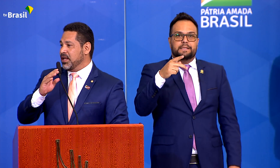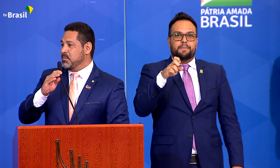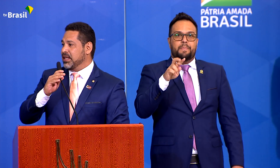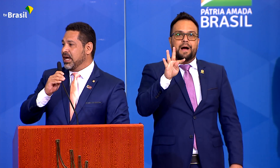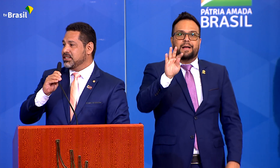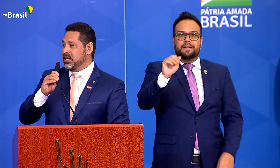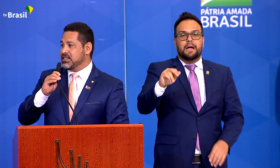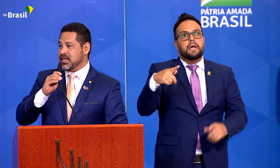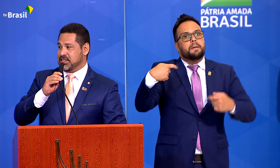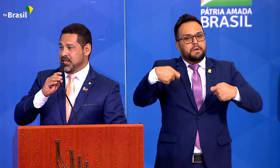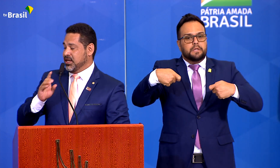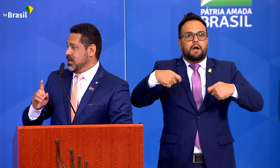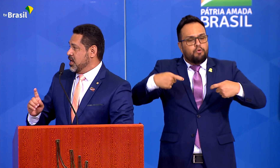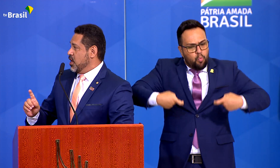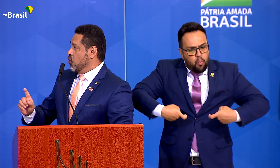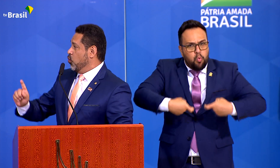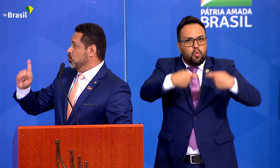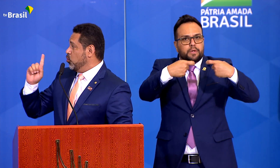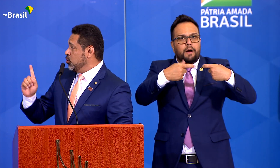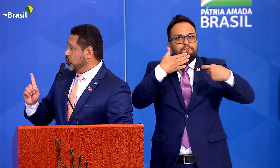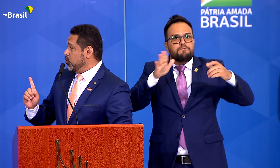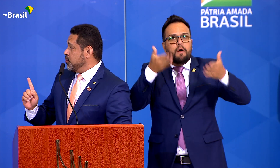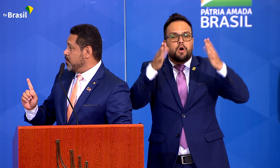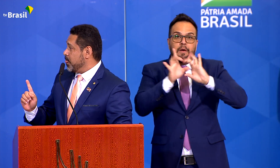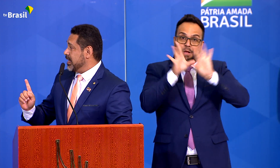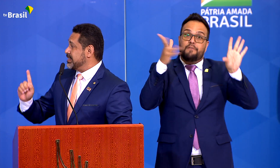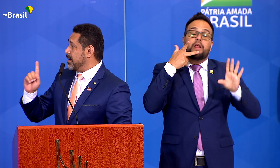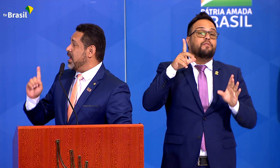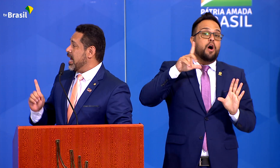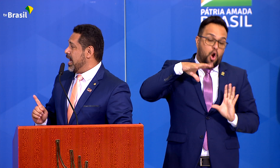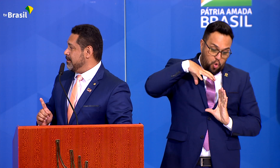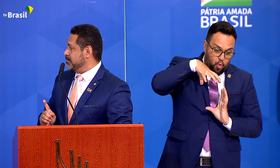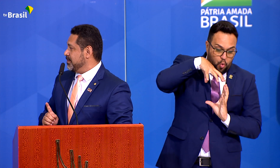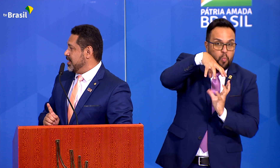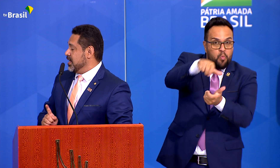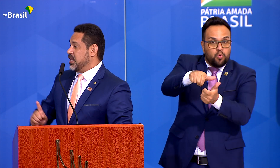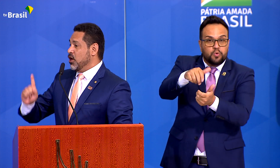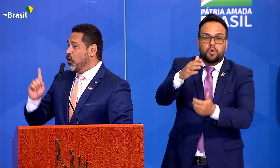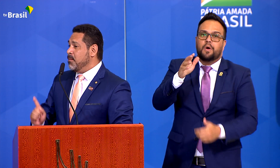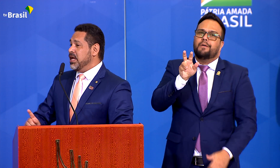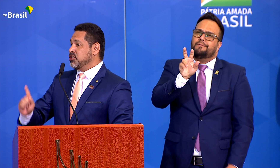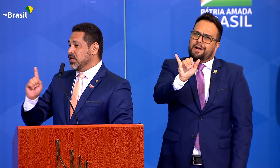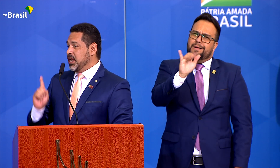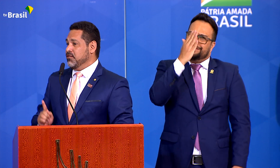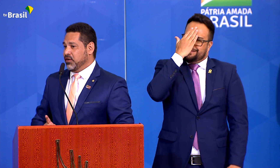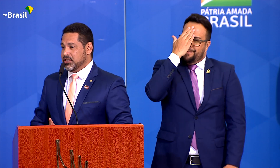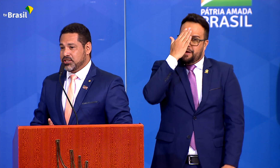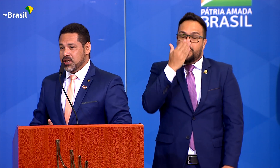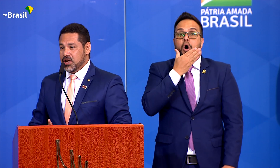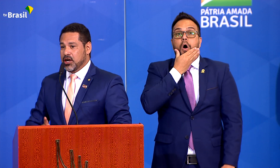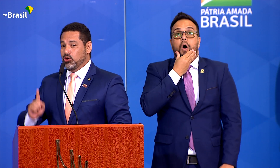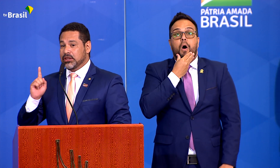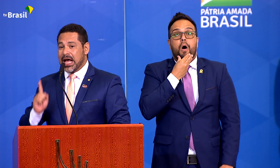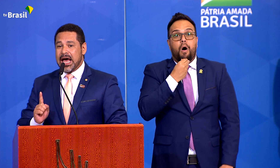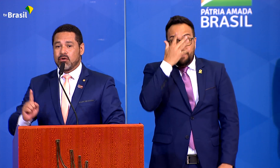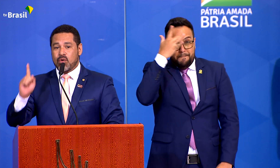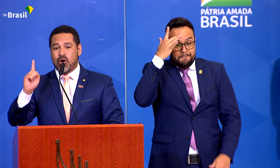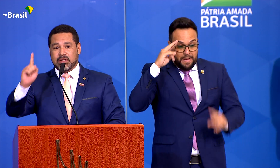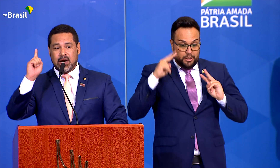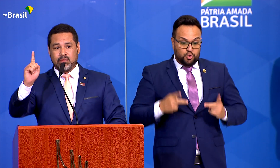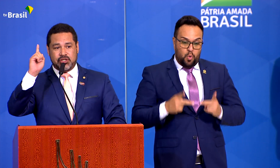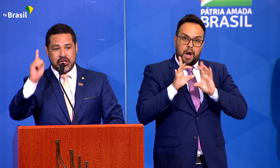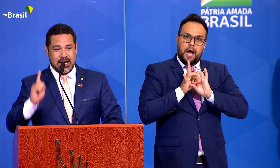precisavam lutar pela Liberdade ele dizer assim o mundo saberá que homens livres